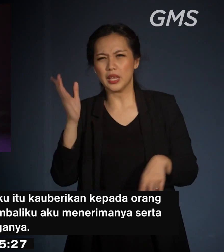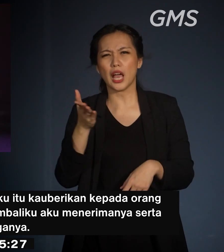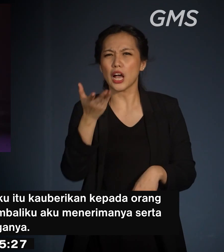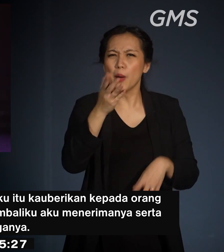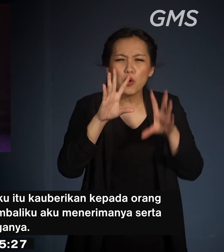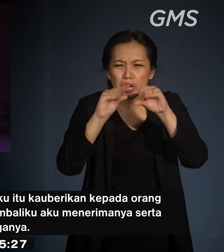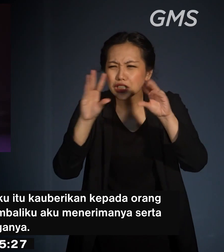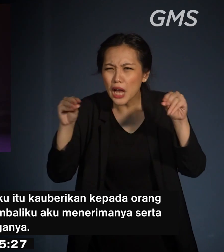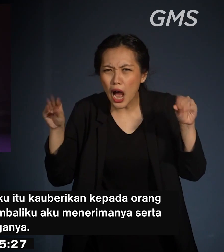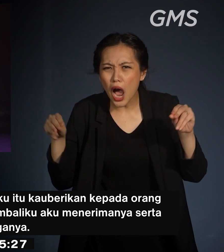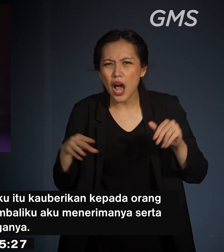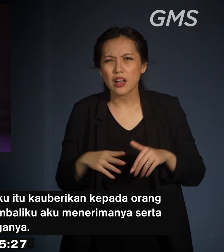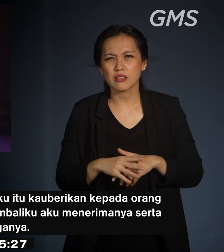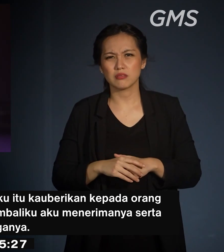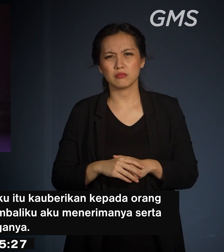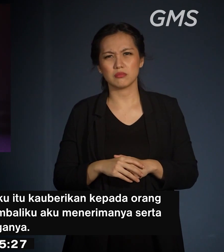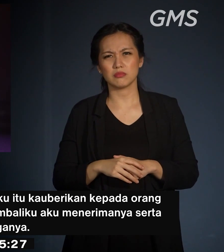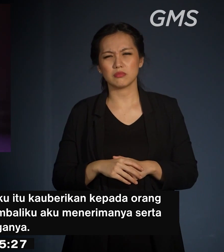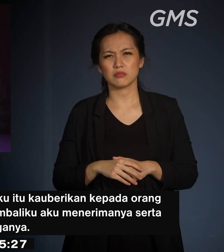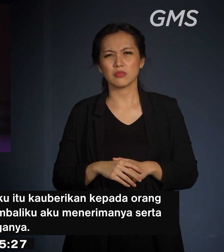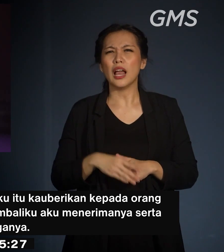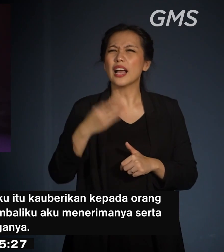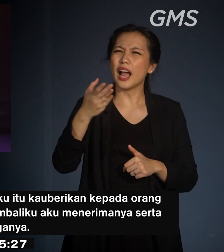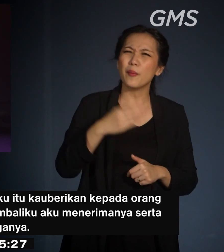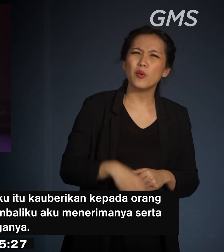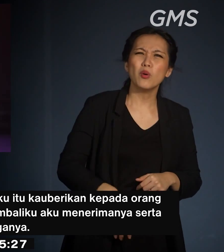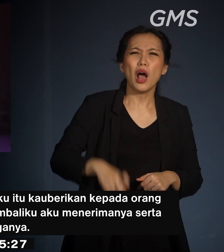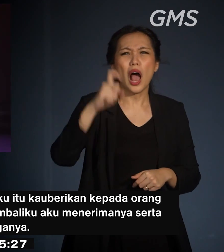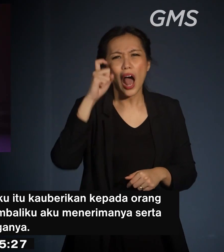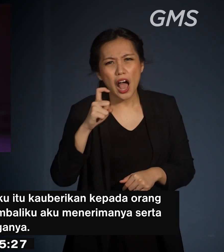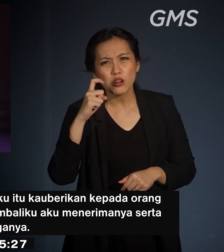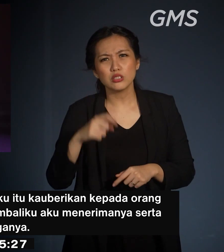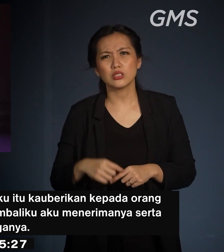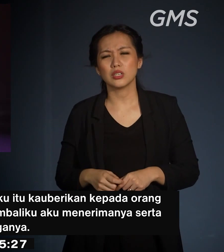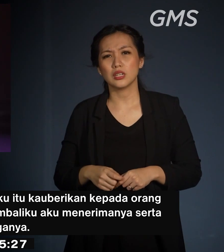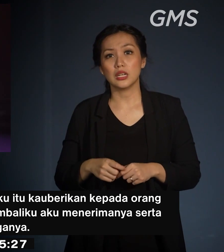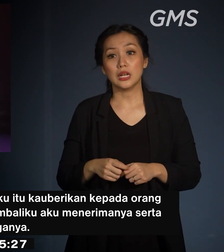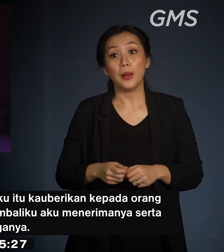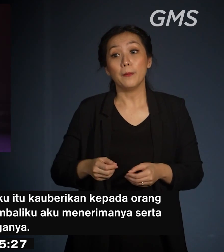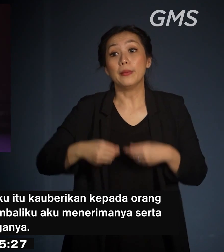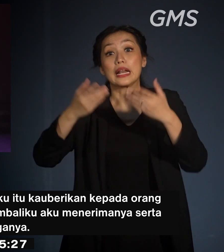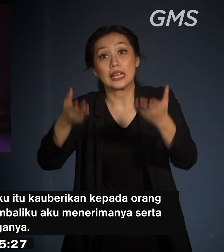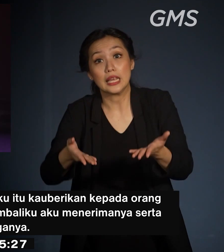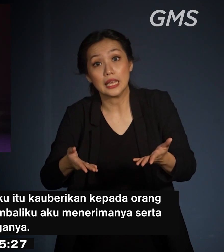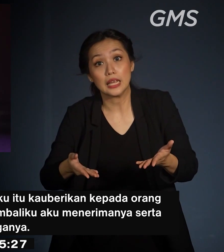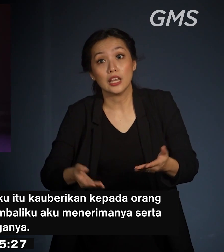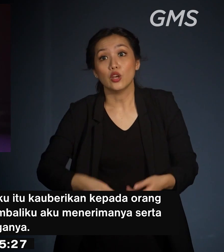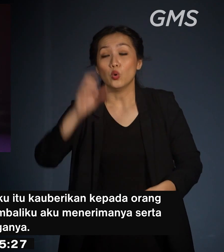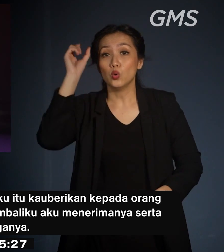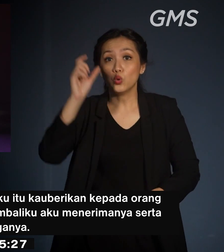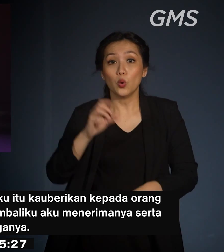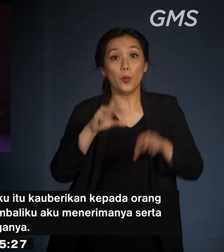sudahlah seharusnya uangku itu kau berikan kepada orang yang menjalankan uang,